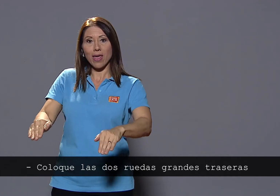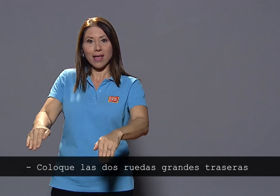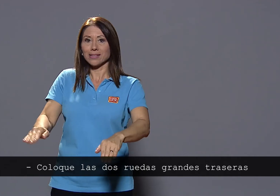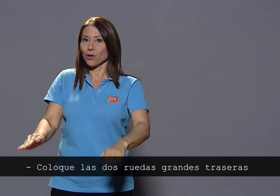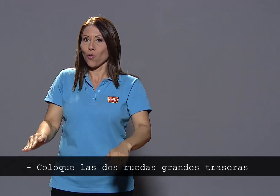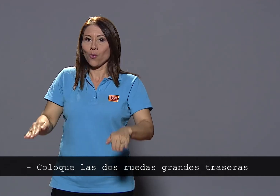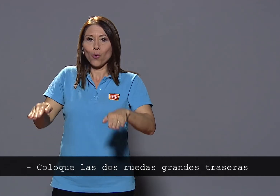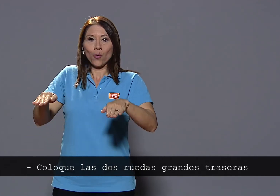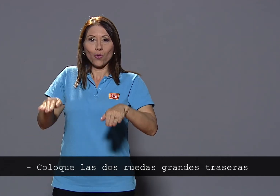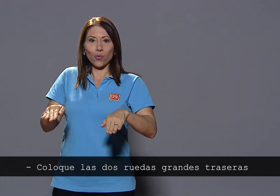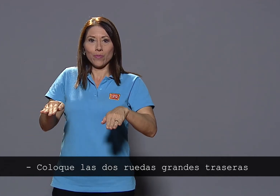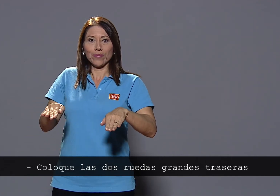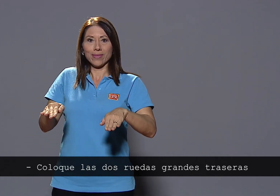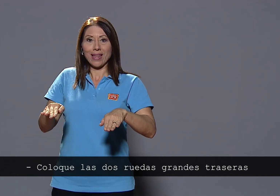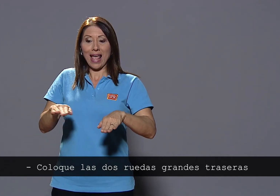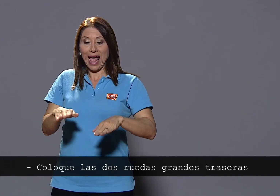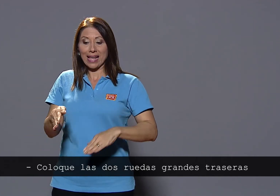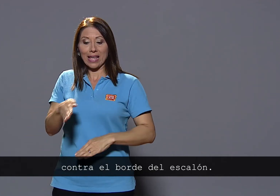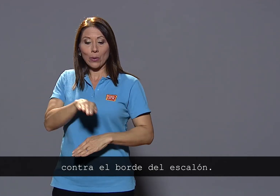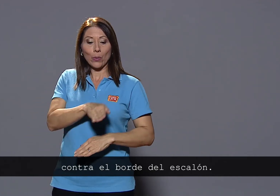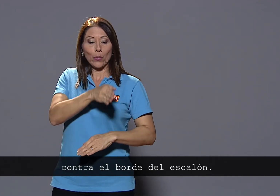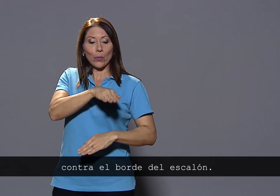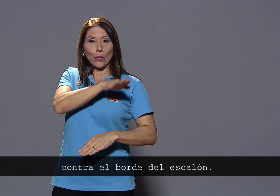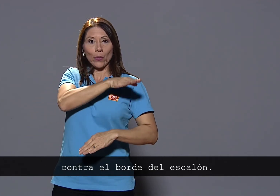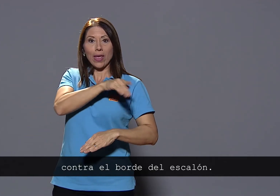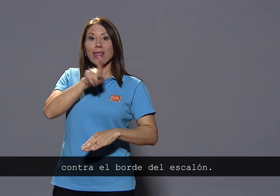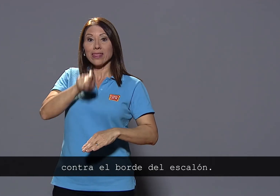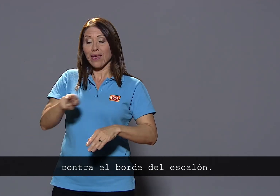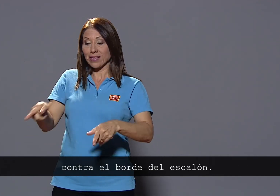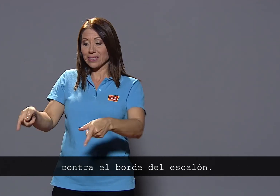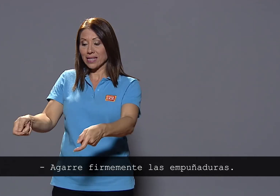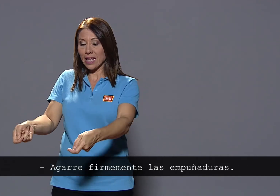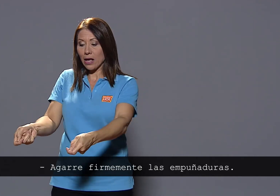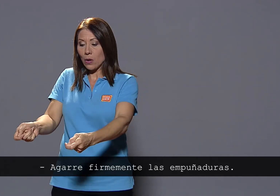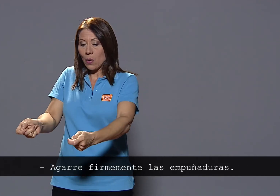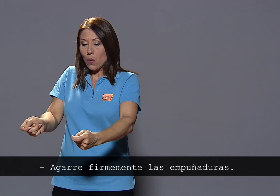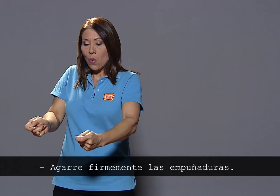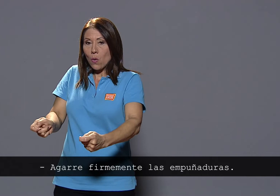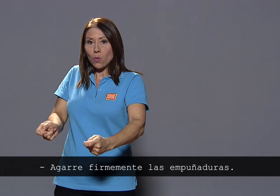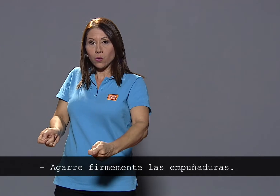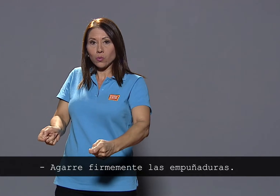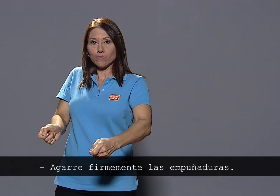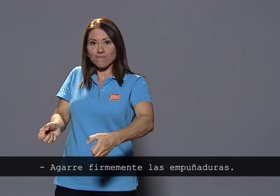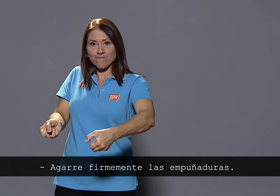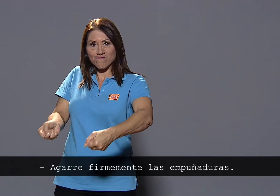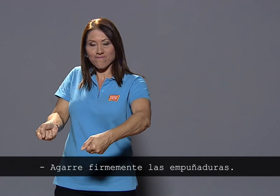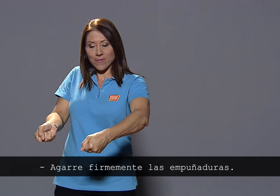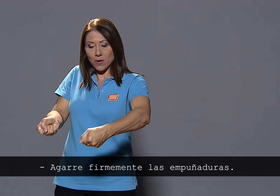y coloque las dos ruedas grandes traseras contra el borde del escalón. Agarre